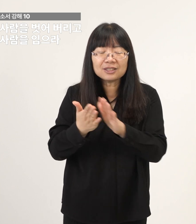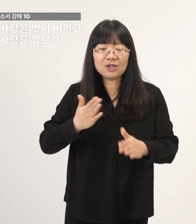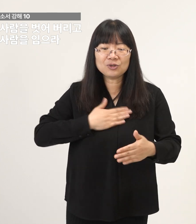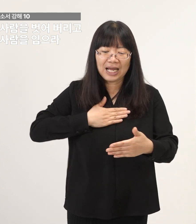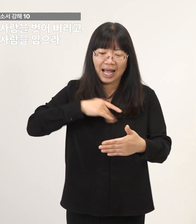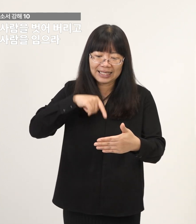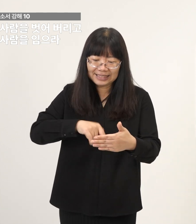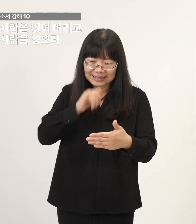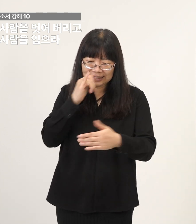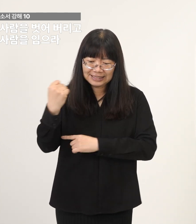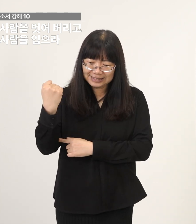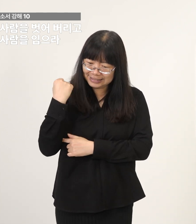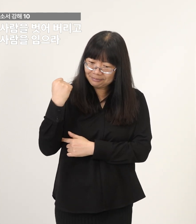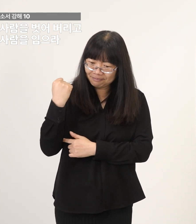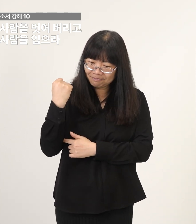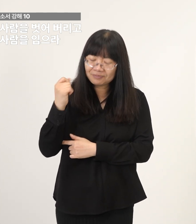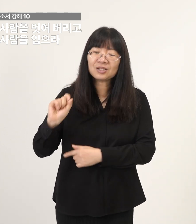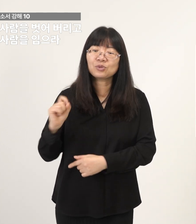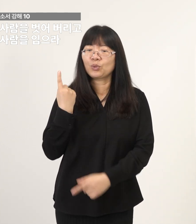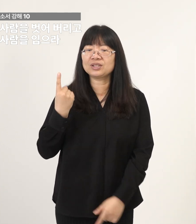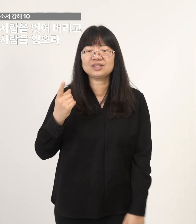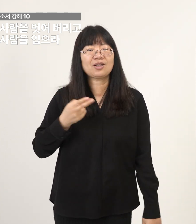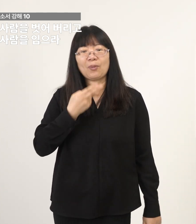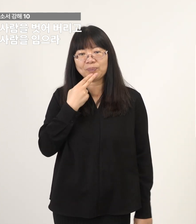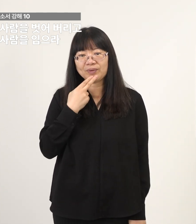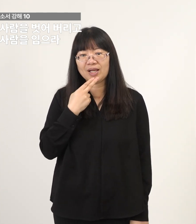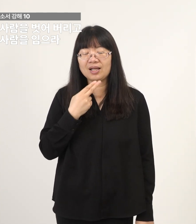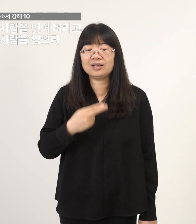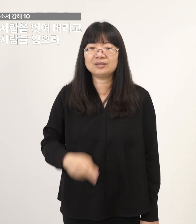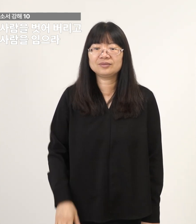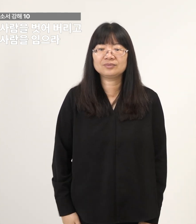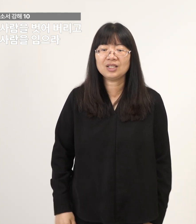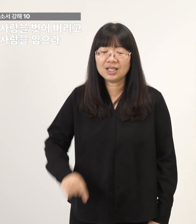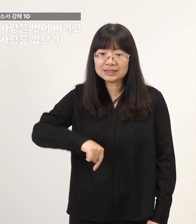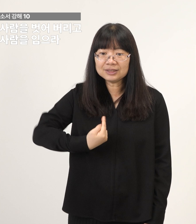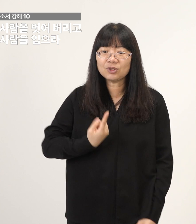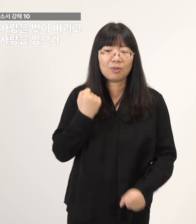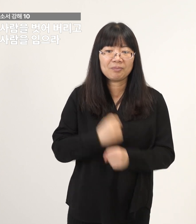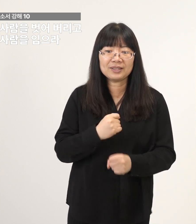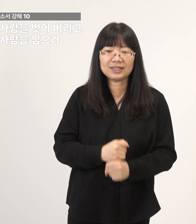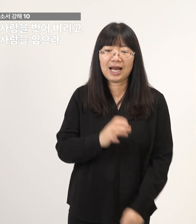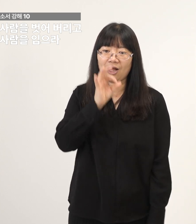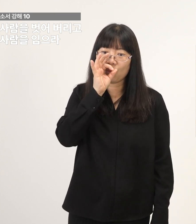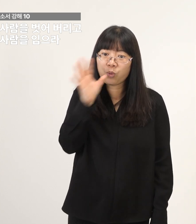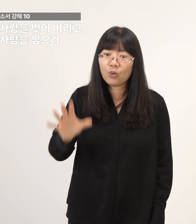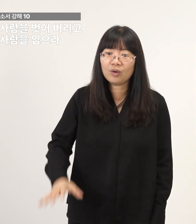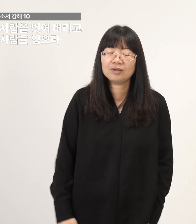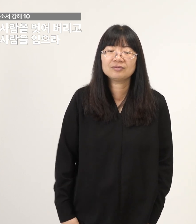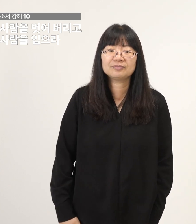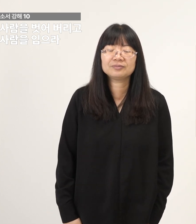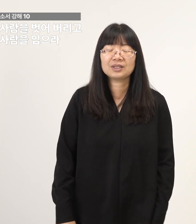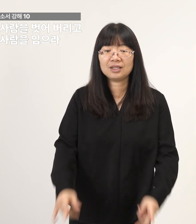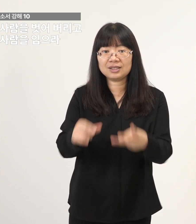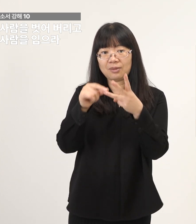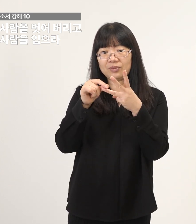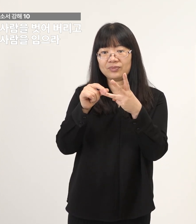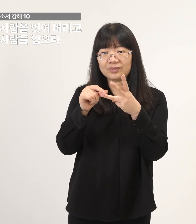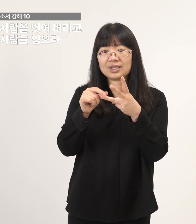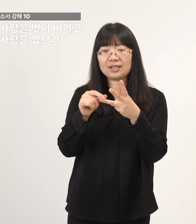우리의 변화는 우리의 내적 힘으로부터 생성되지 않는다 그 말이에요. 그럼 어떻게 해요? 세 번째, 다